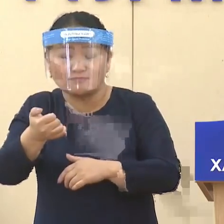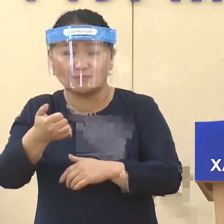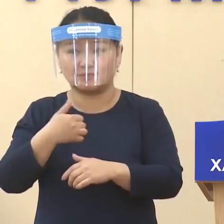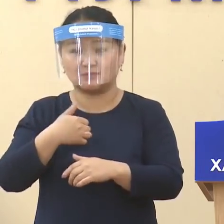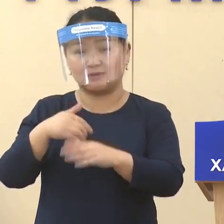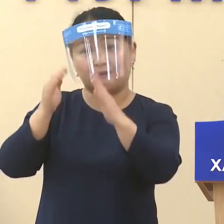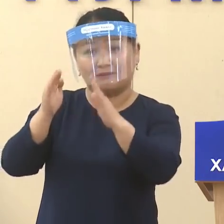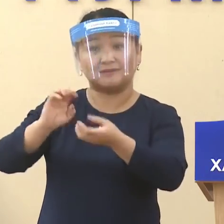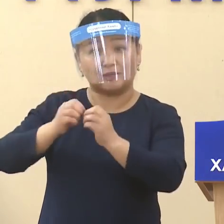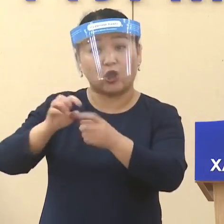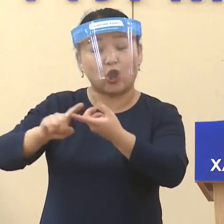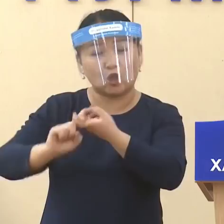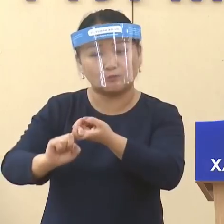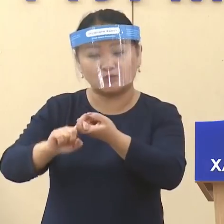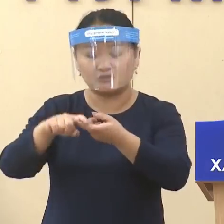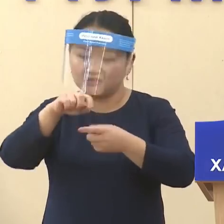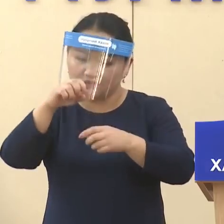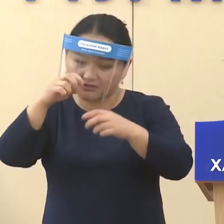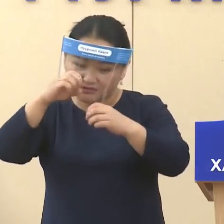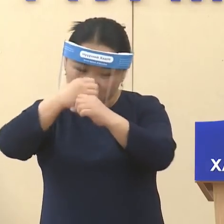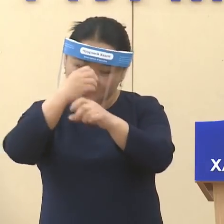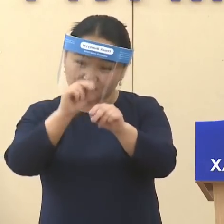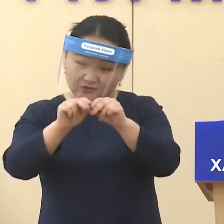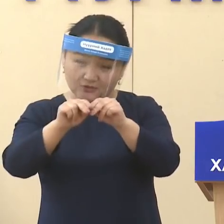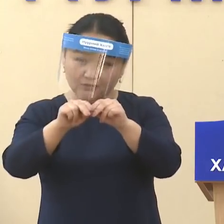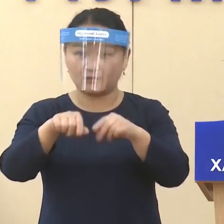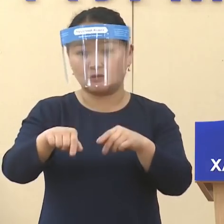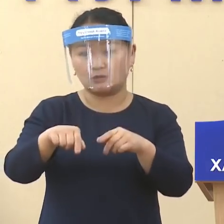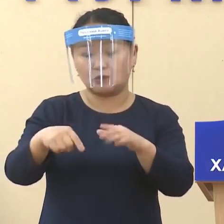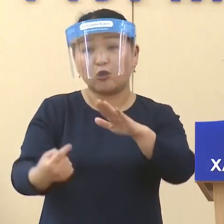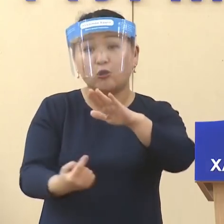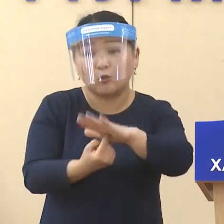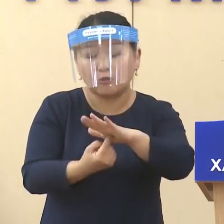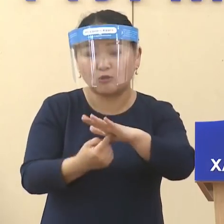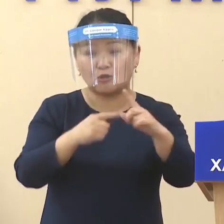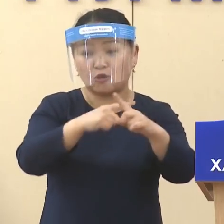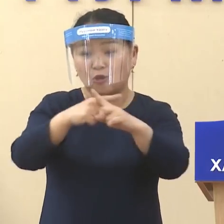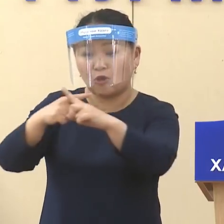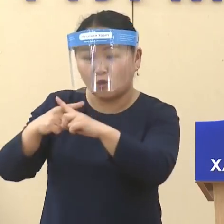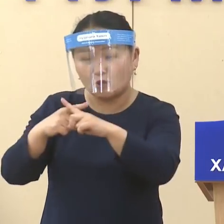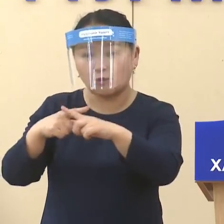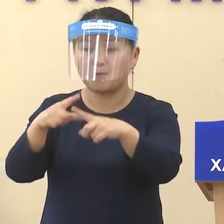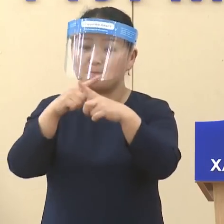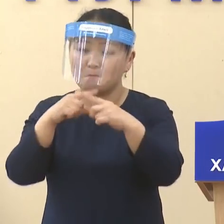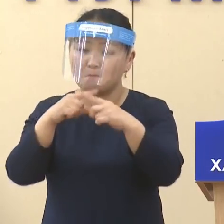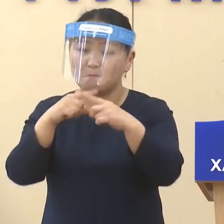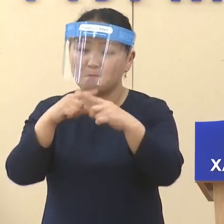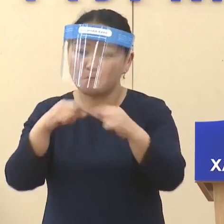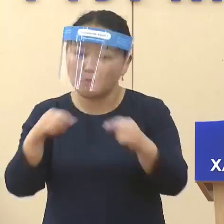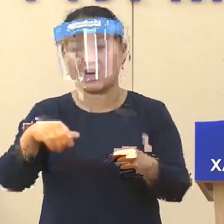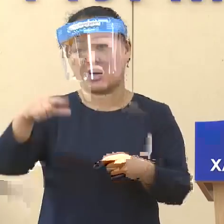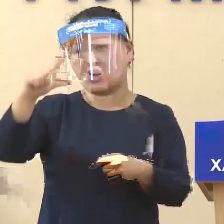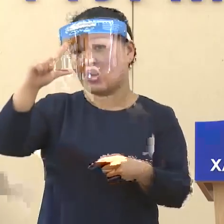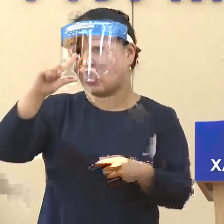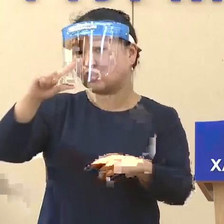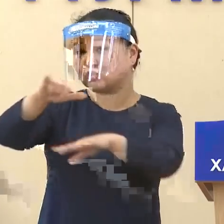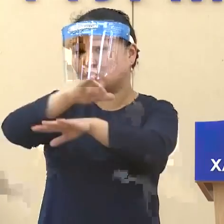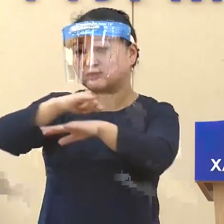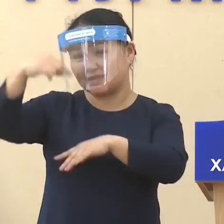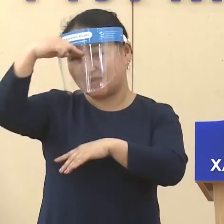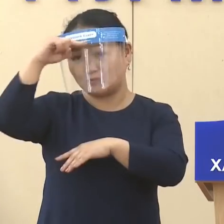За энэ шинжилгээнийхээ үр дүндээр үндэслээд хөл хориог сулруулах хэсэг талаараа шийдвэрлэнэ гэж Оросын холбооны Эрүүл мэндийн яамнаас үзэж байгаа юм